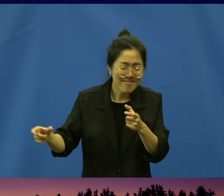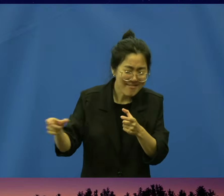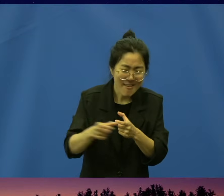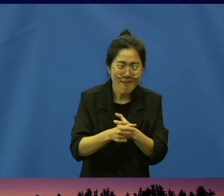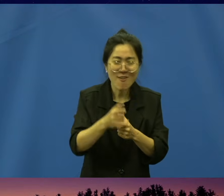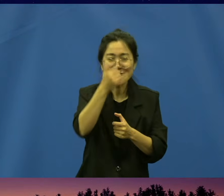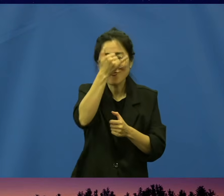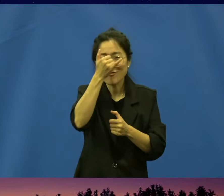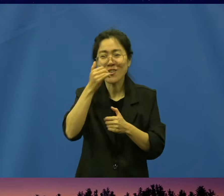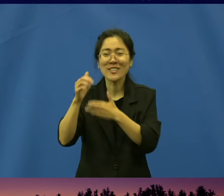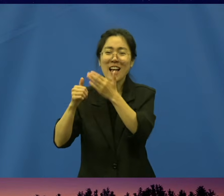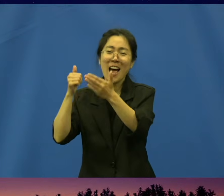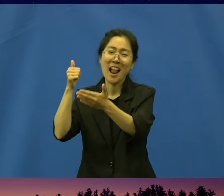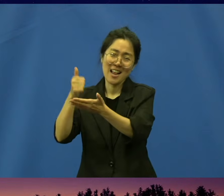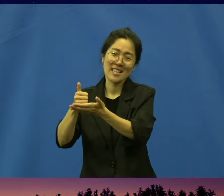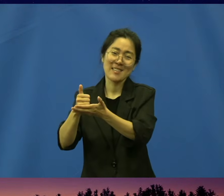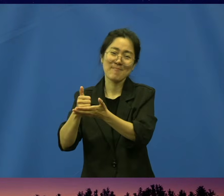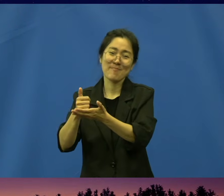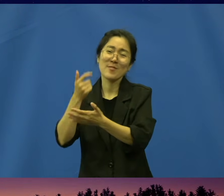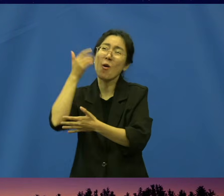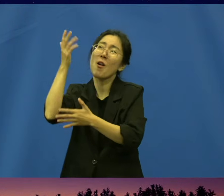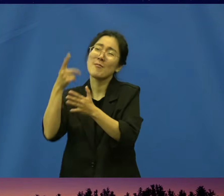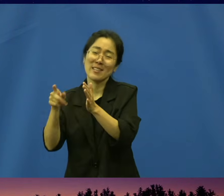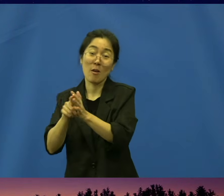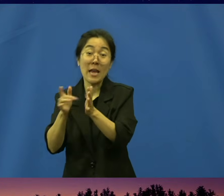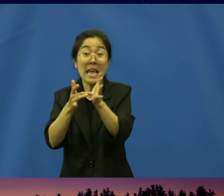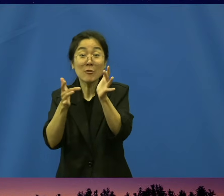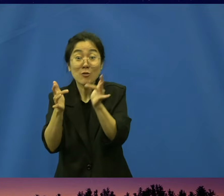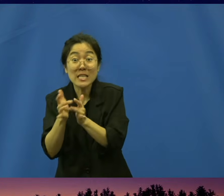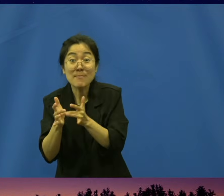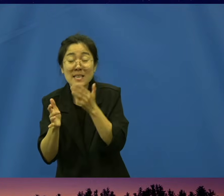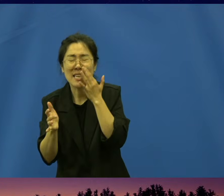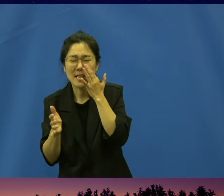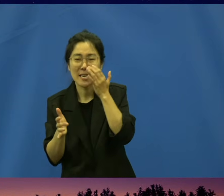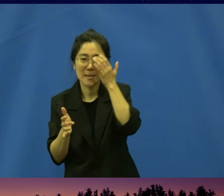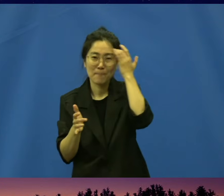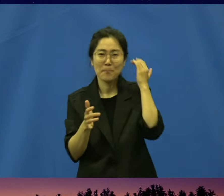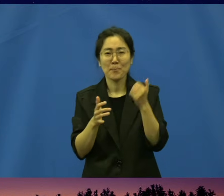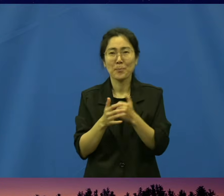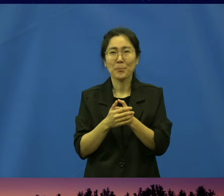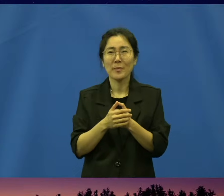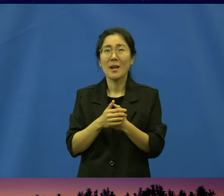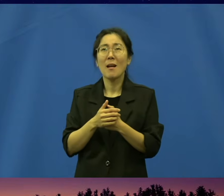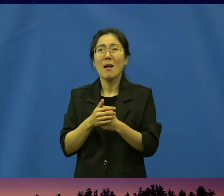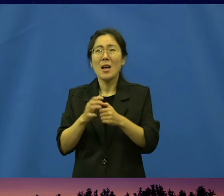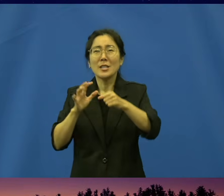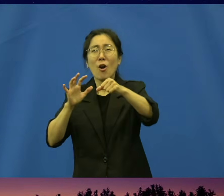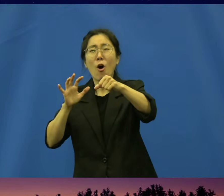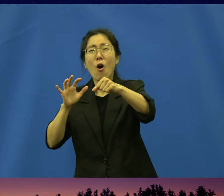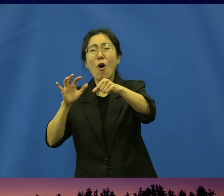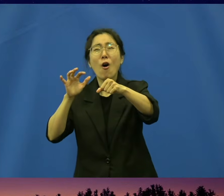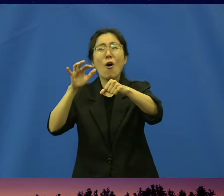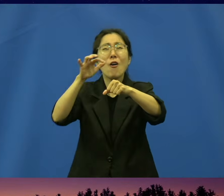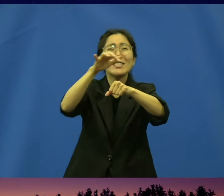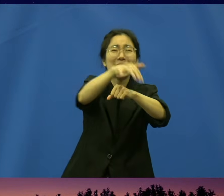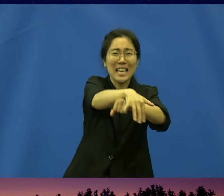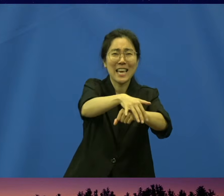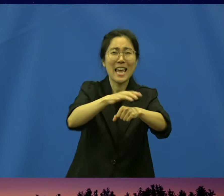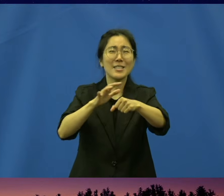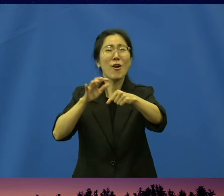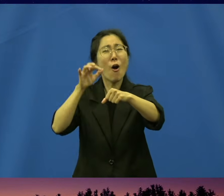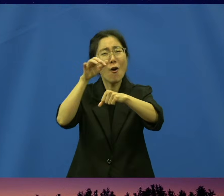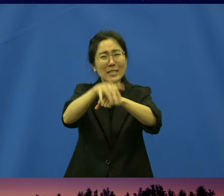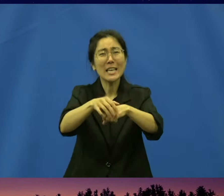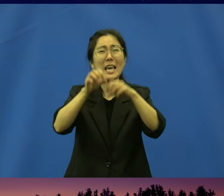여러분, 그러하여서 정말 예수님께서 가지셨던 그 큰 그림을 위해서 내 생각, 내 주장을 내려놓고